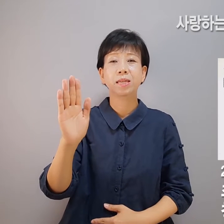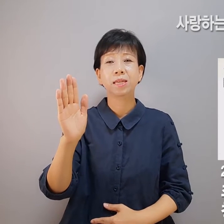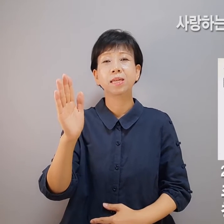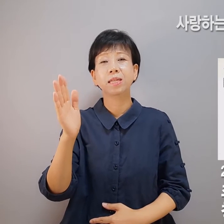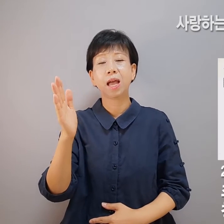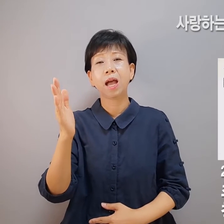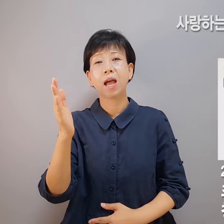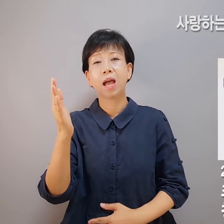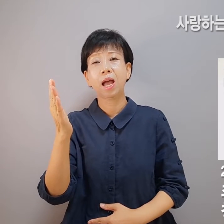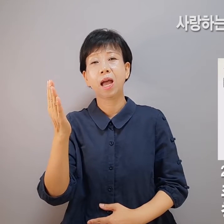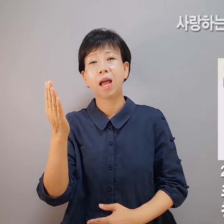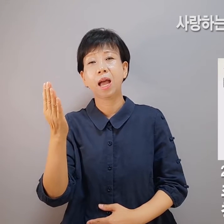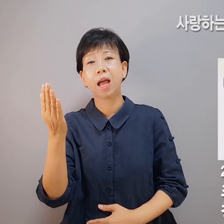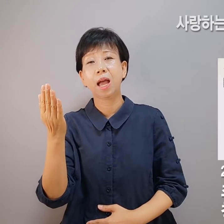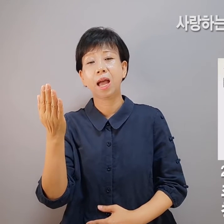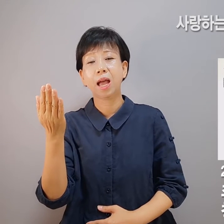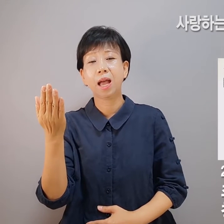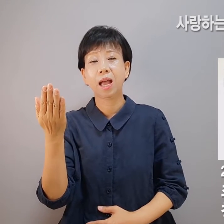됩니다.